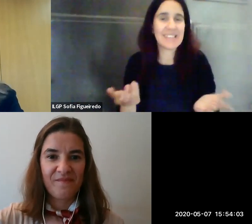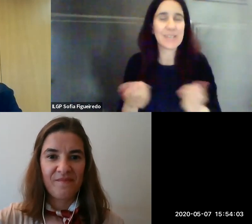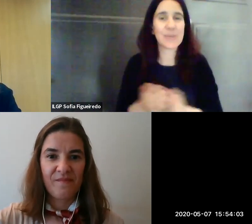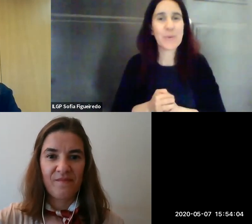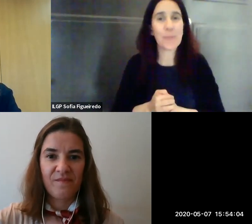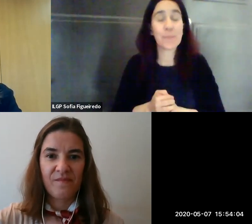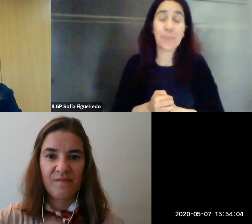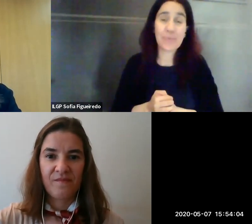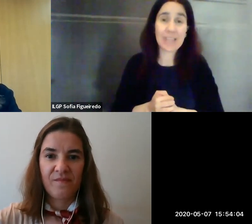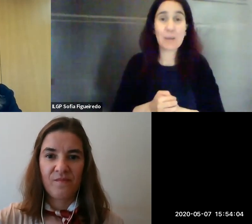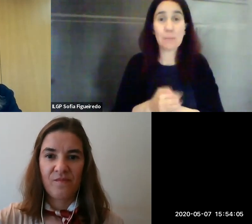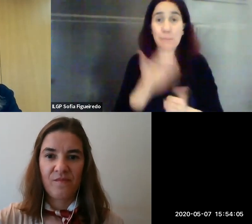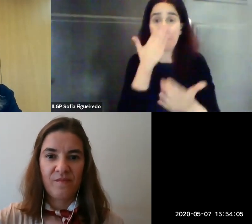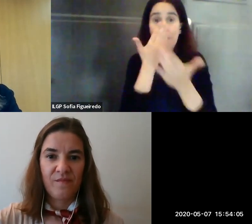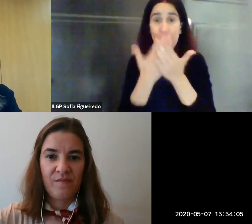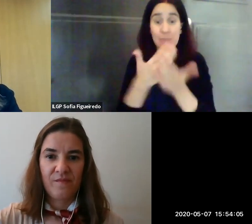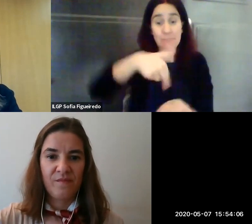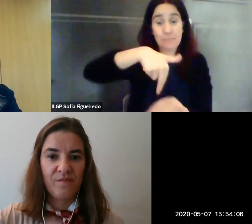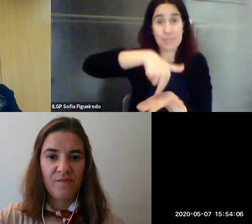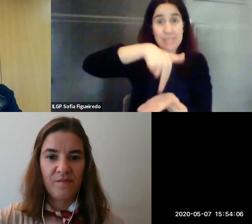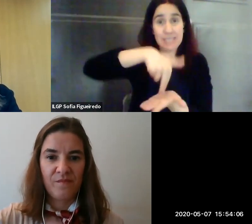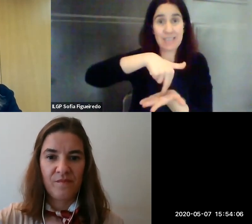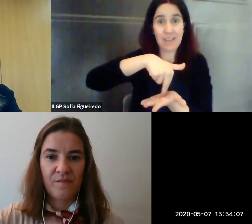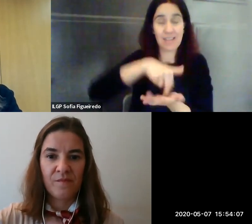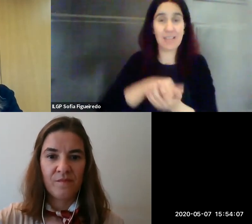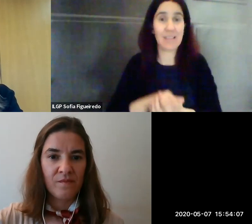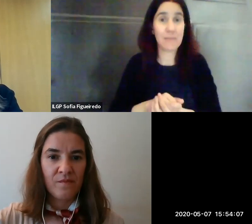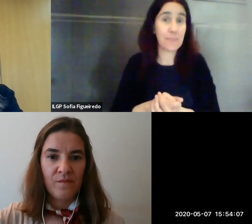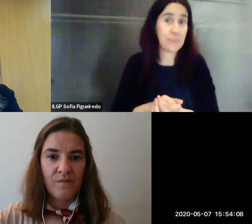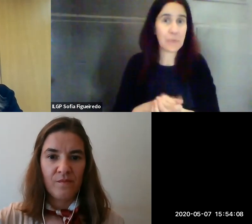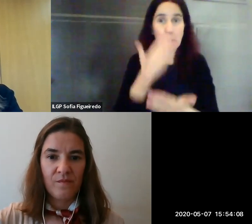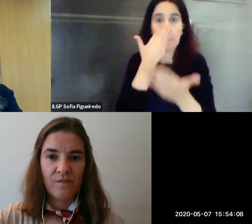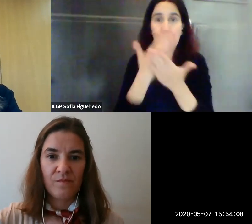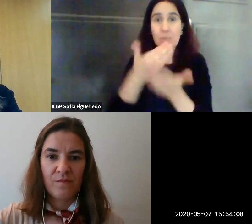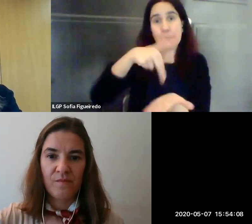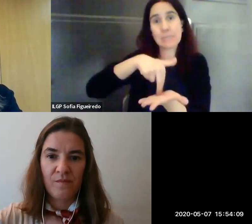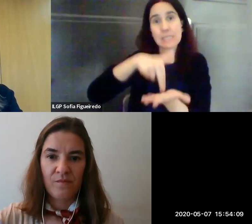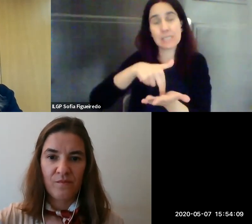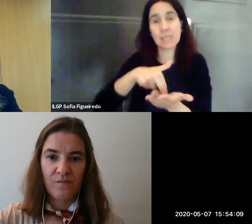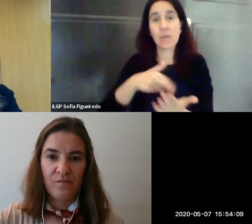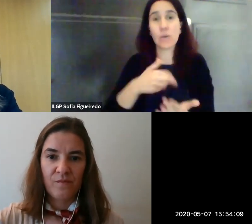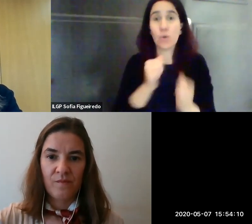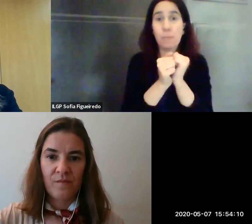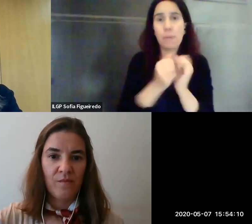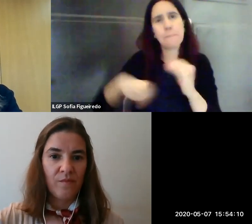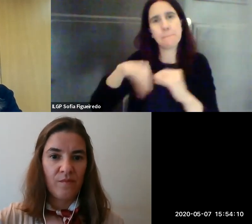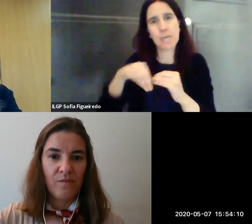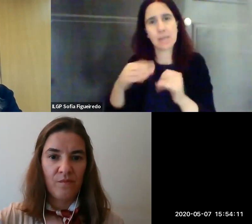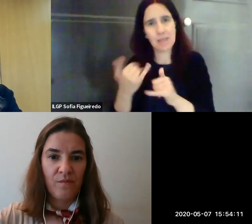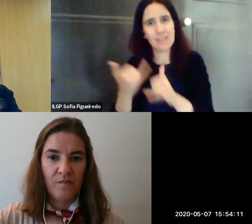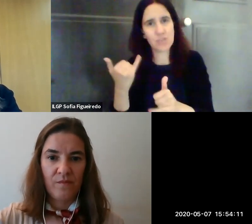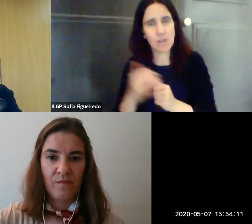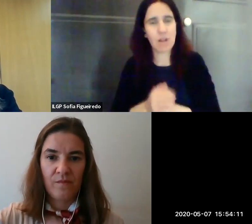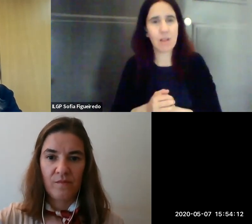O contacto presencial, o contacto presencial e o papel, além do digital.